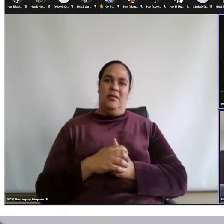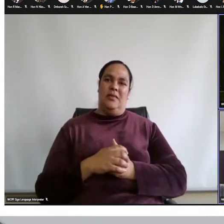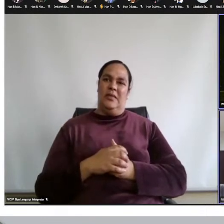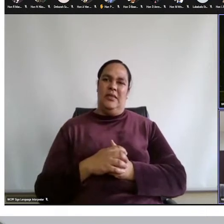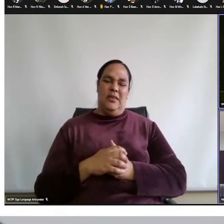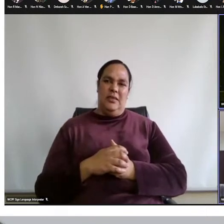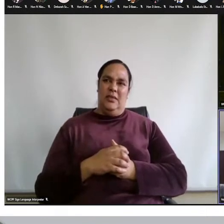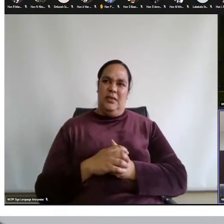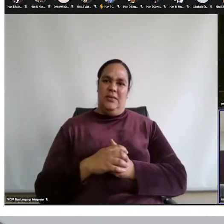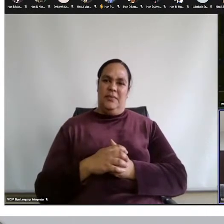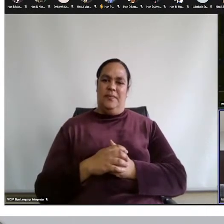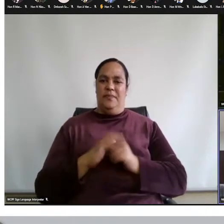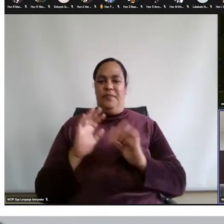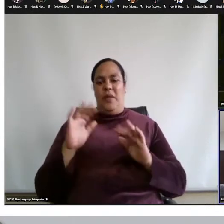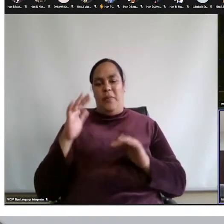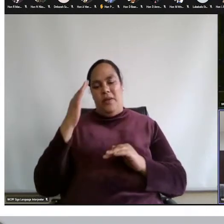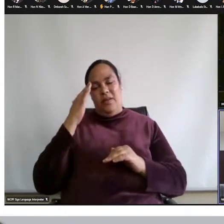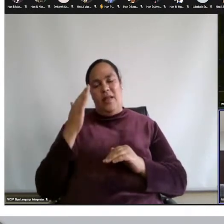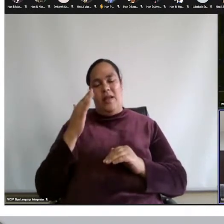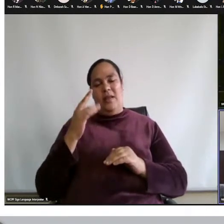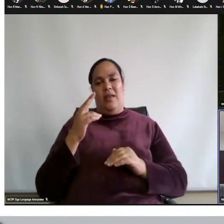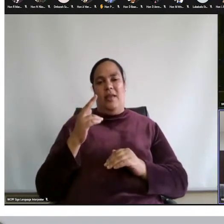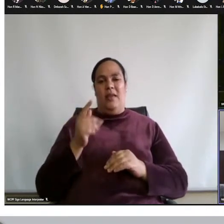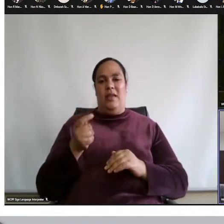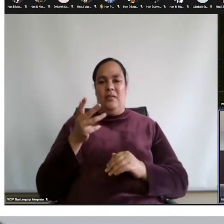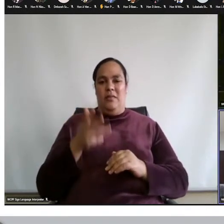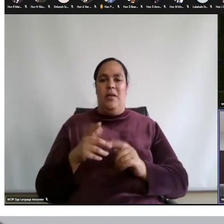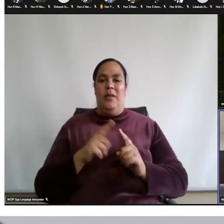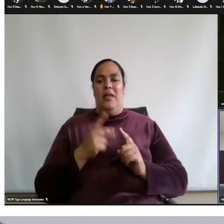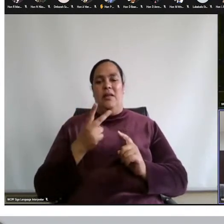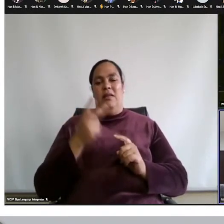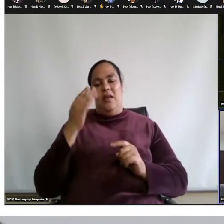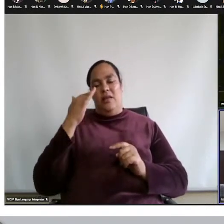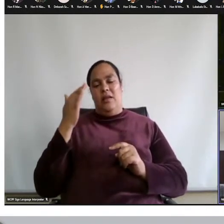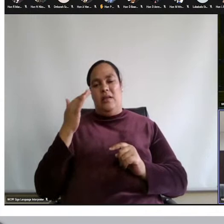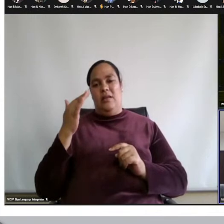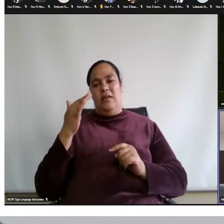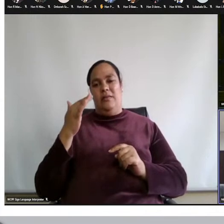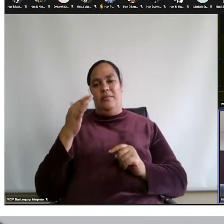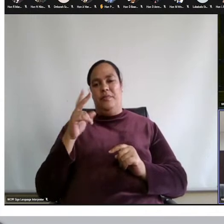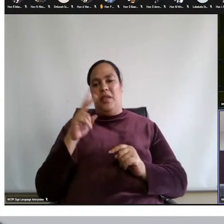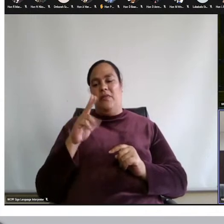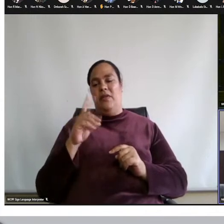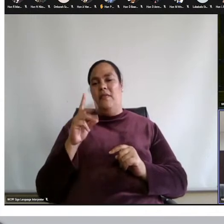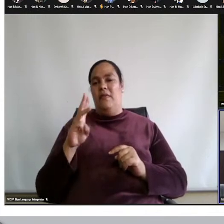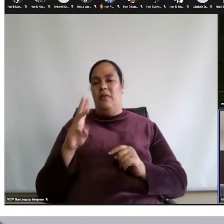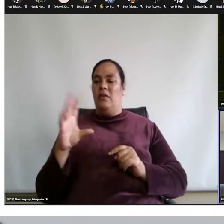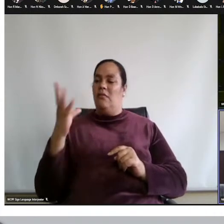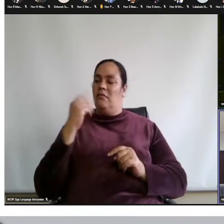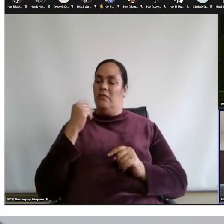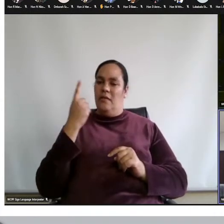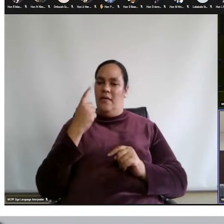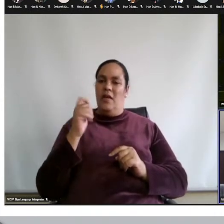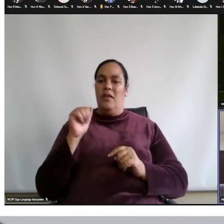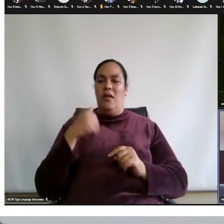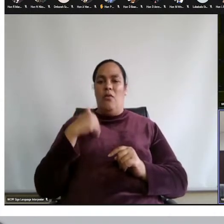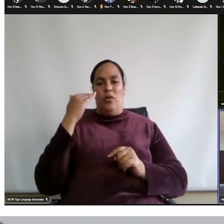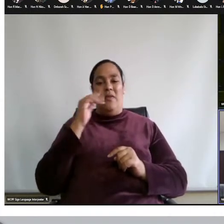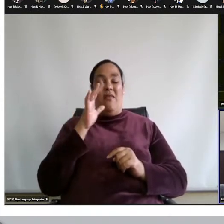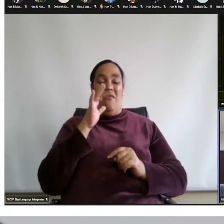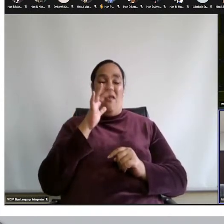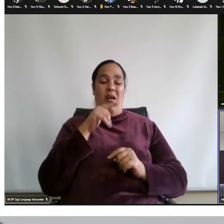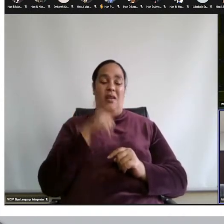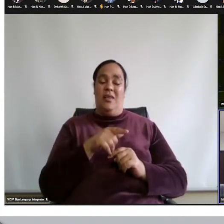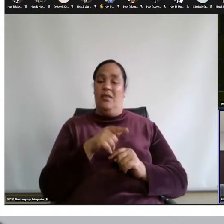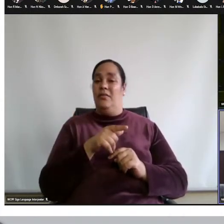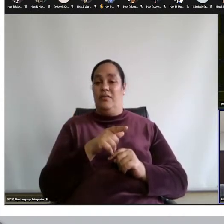Baie dankie, agbare speaker, en dankie aan agbare lid van die Westhuizen. Ons weet dat water is 'n basiese